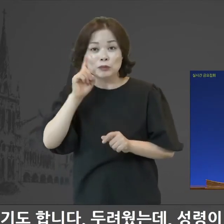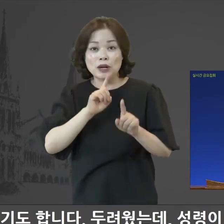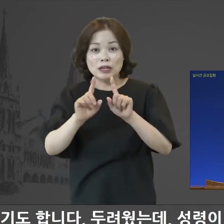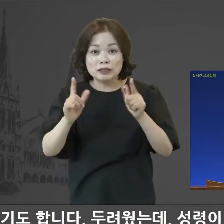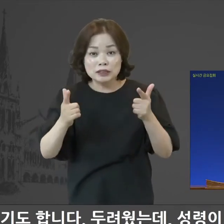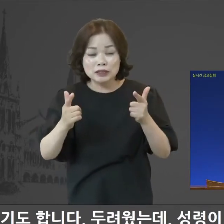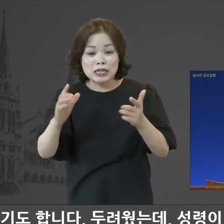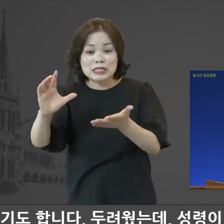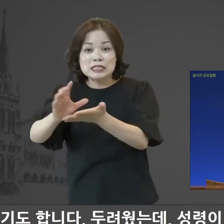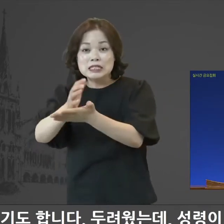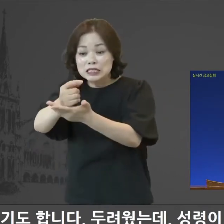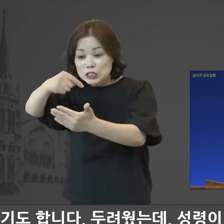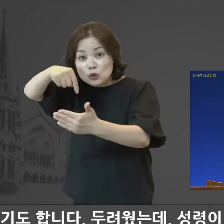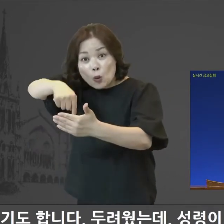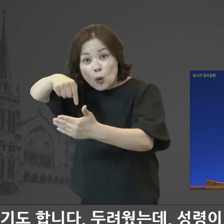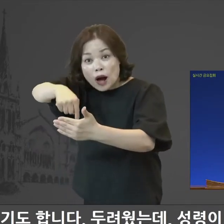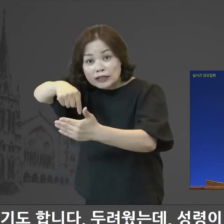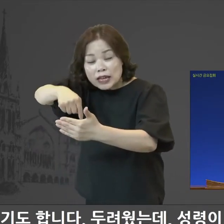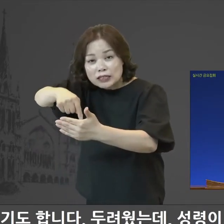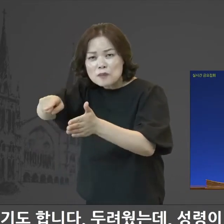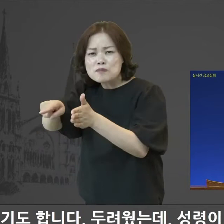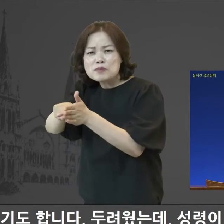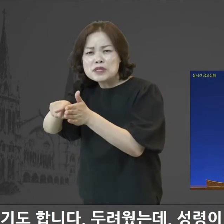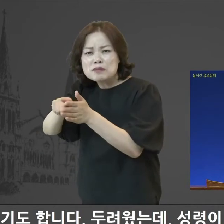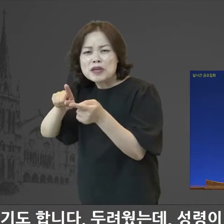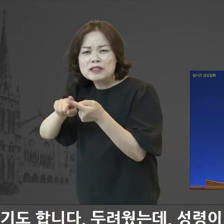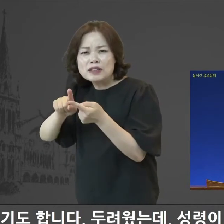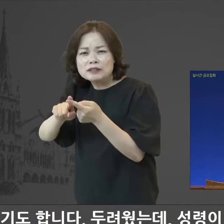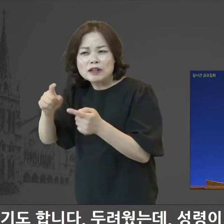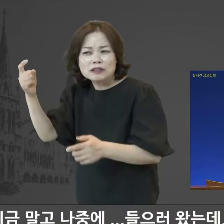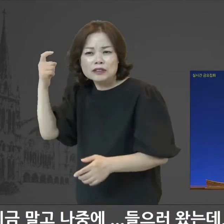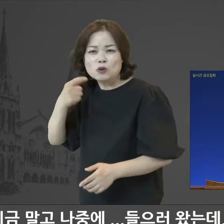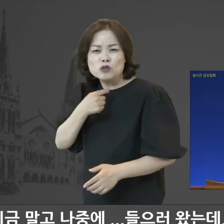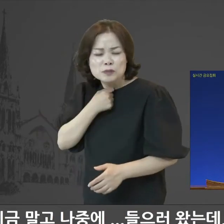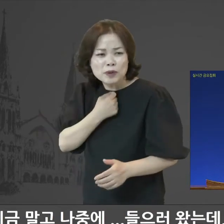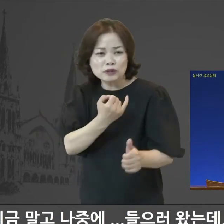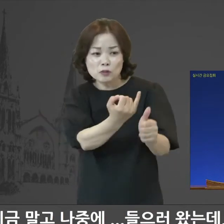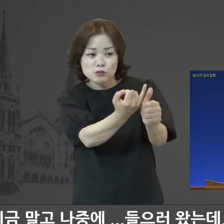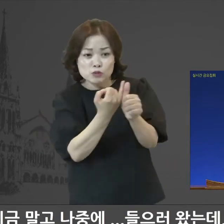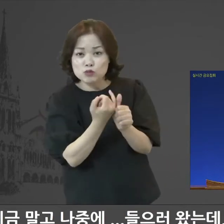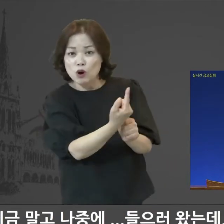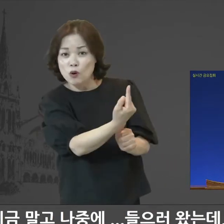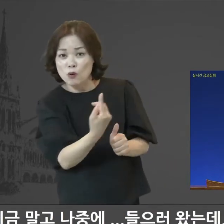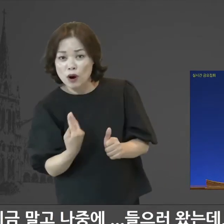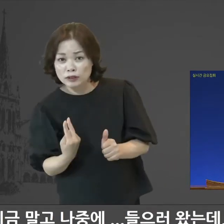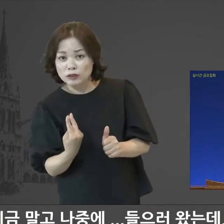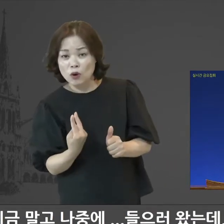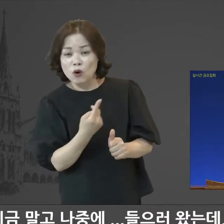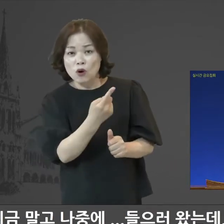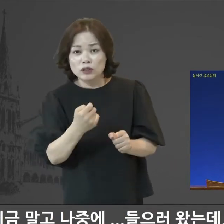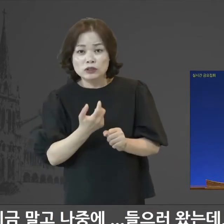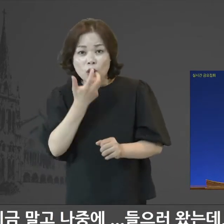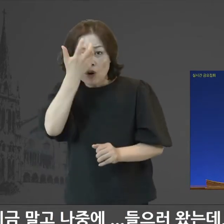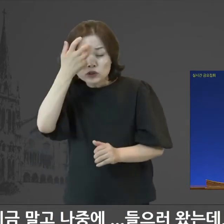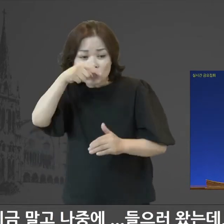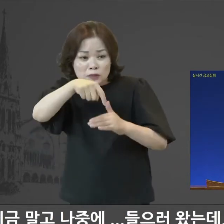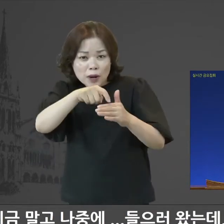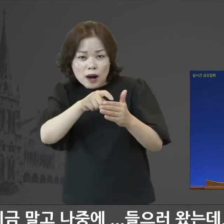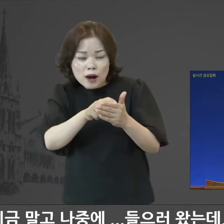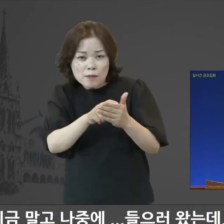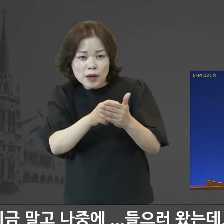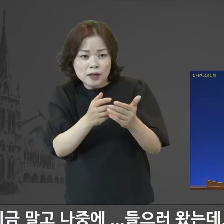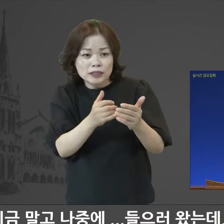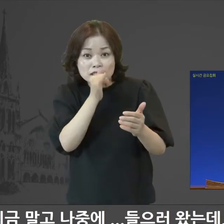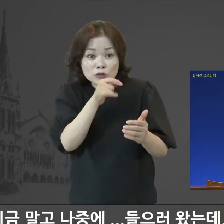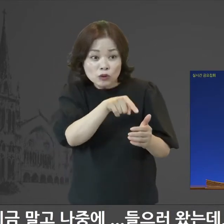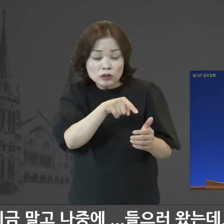아니라 그리스도 속에 있는 믿음에 관해서 들으려 왔어요. 제법 관심을 갖고 왔는데, 그래서 성령께서 그 마음을